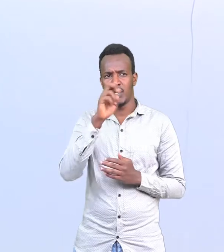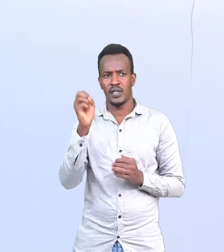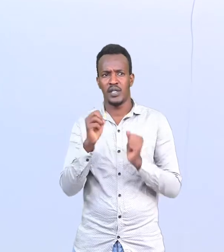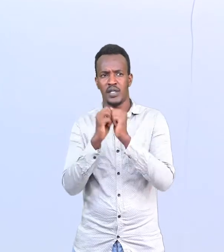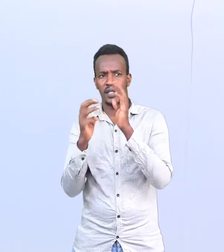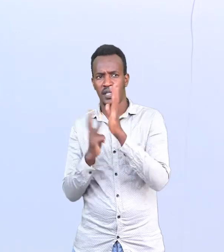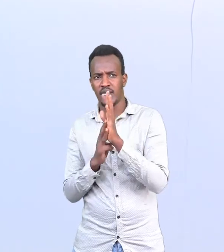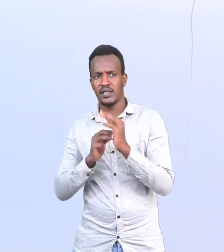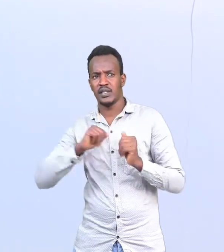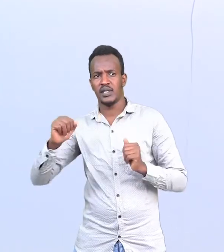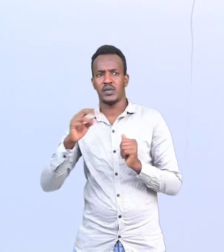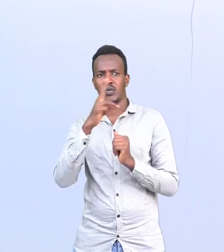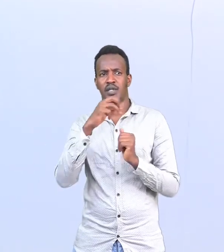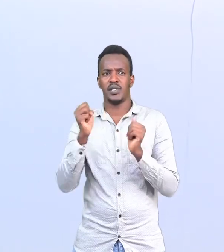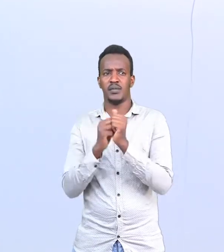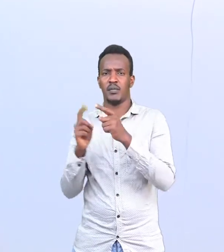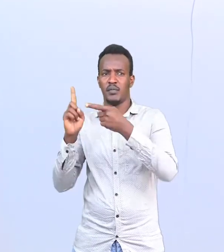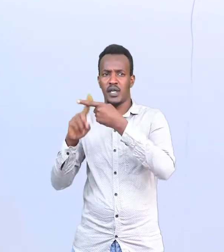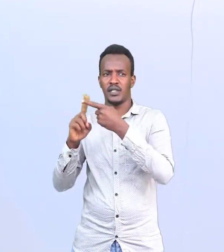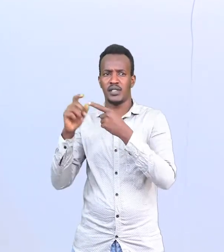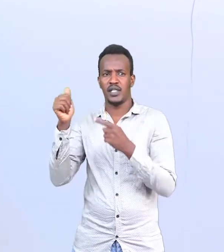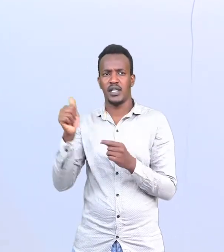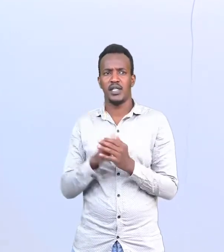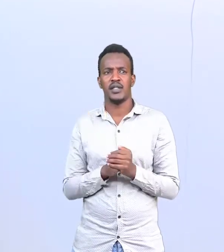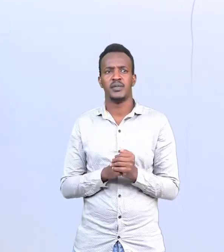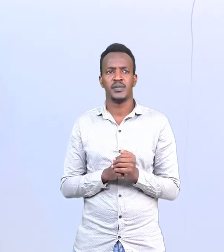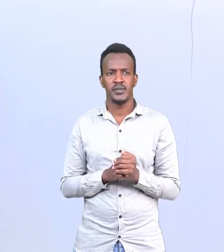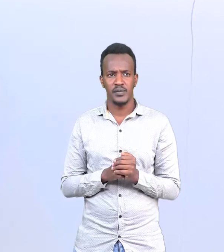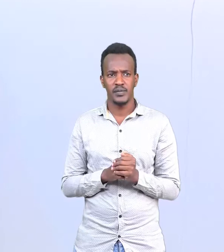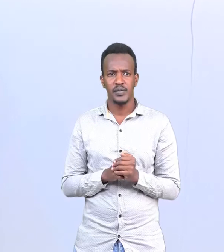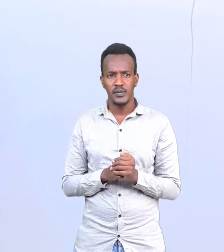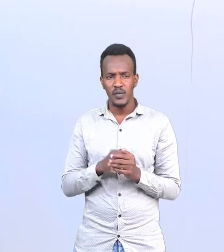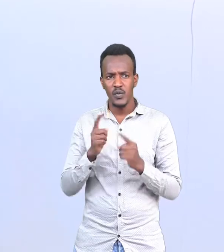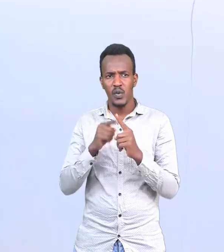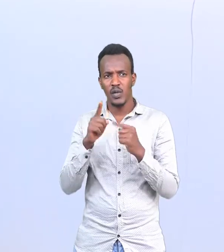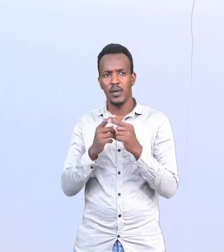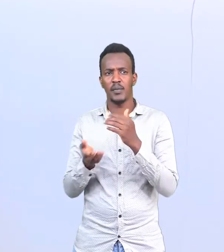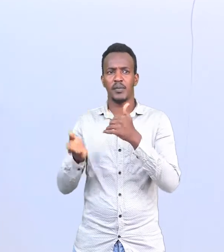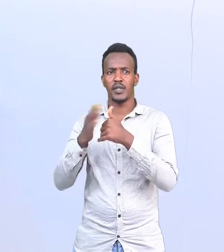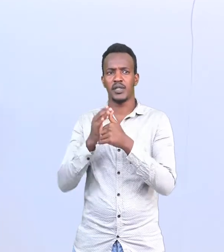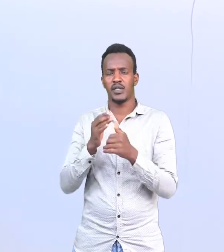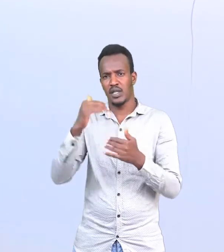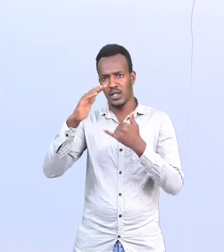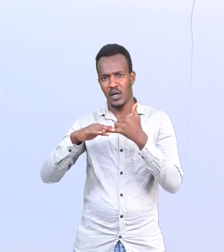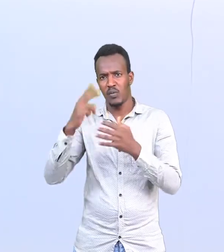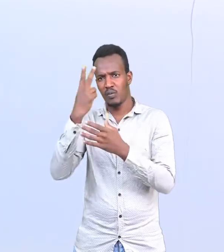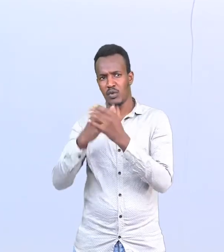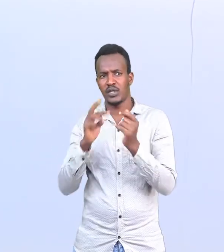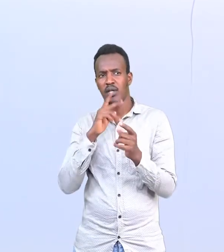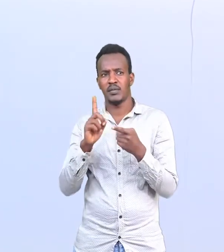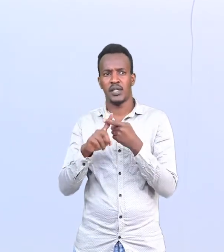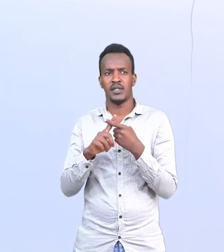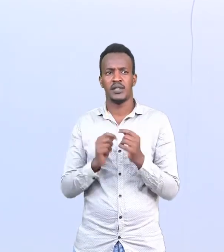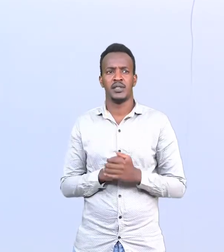yaala 218 plus a plus-kan waxa weeye markaasi markaad qaybtaas sare qaadanaysana u dhaxaysay markaad qaybtan hoose qaadanaysana sidaasi la